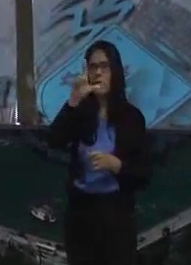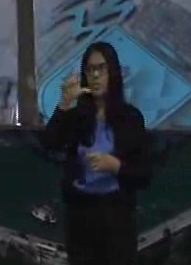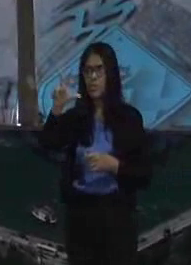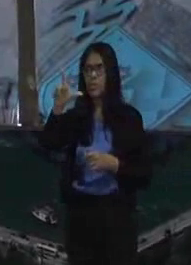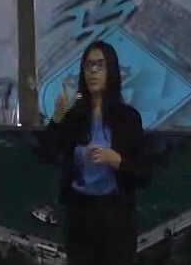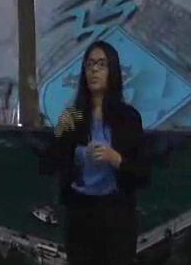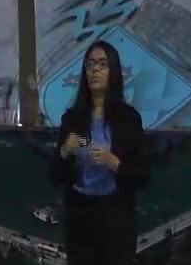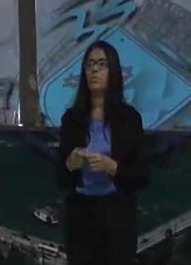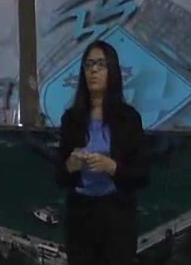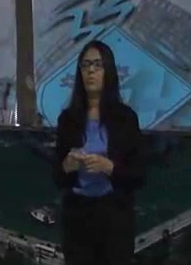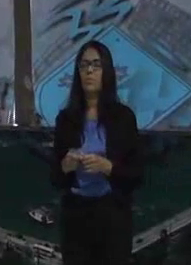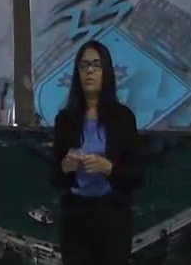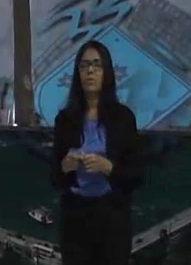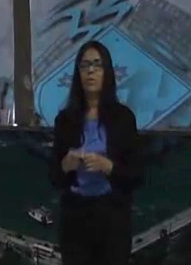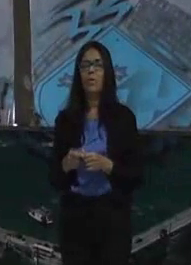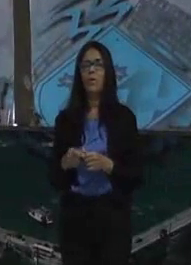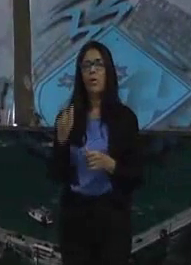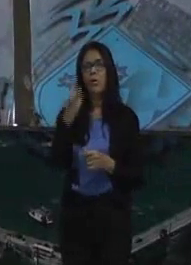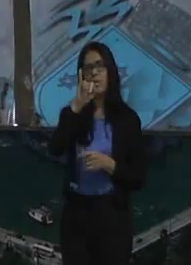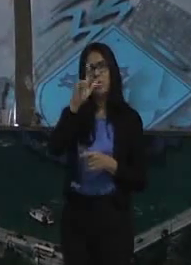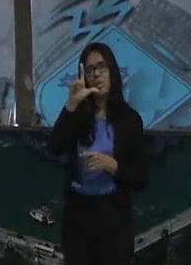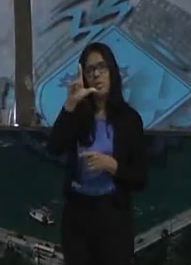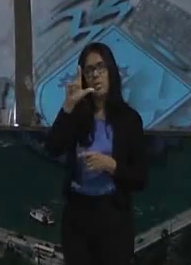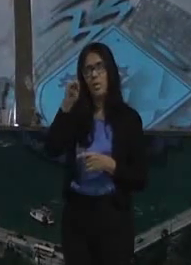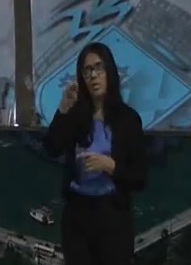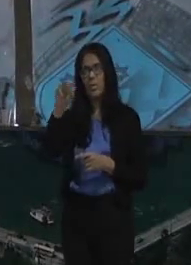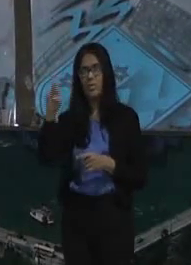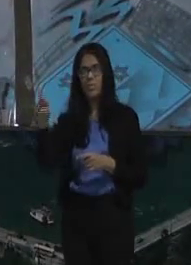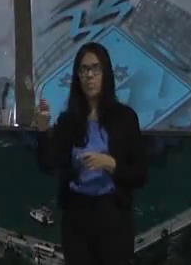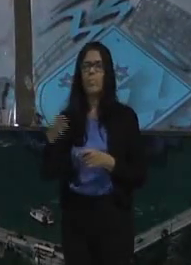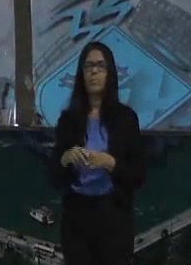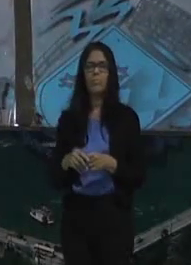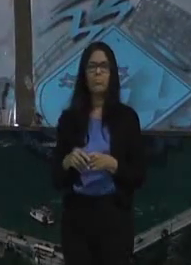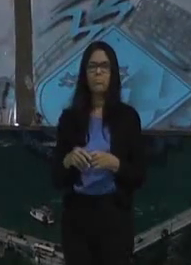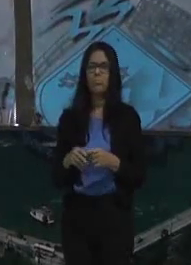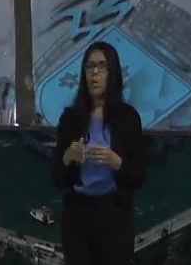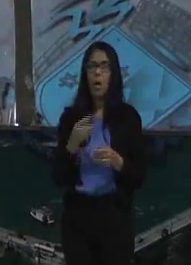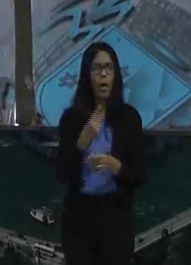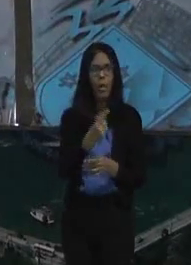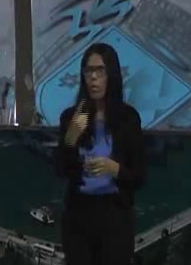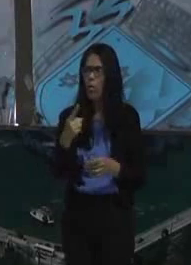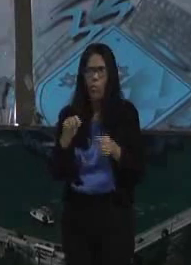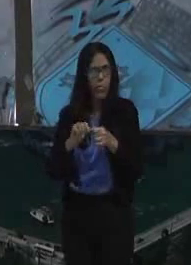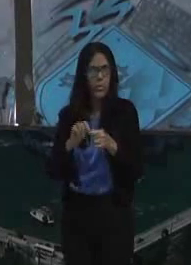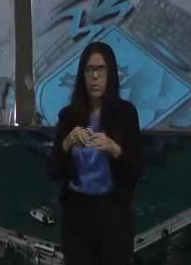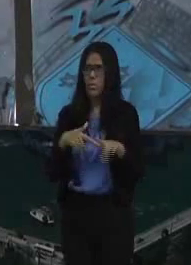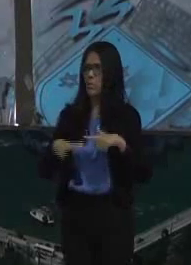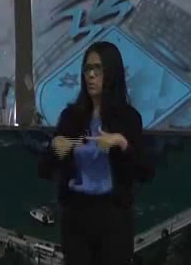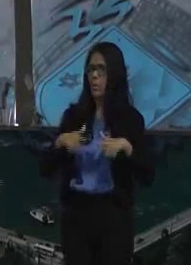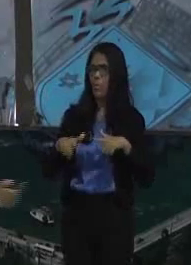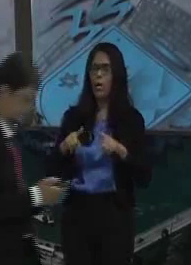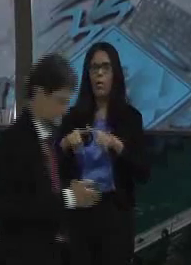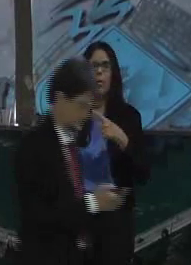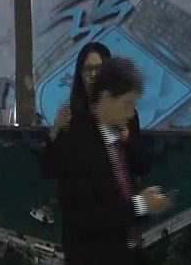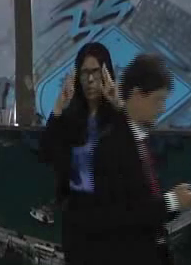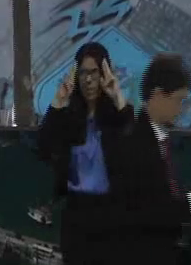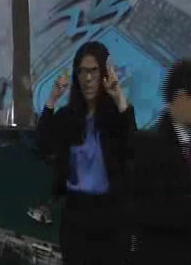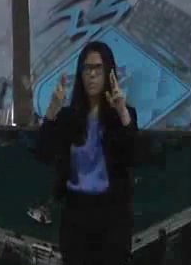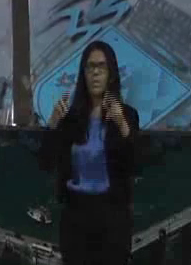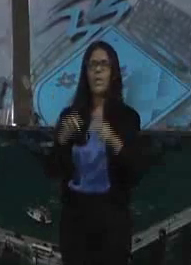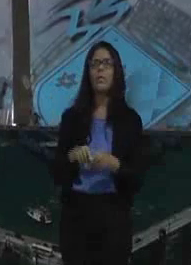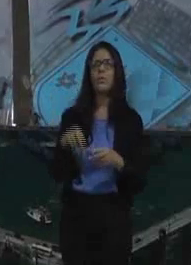também o Gilmar Sodré, cada um com a sua posição, mas a gente respeita todos. Também o vereador Nel,